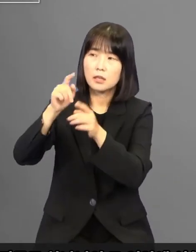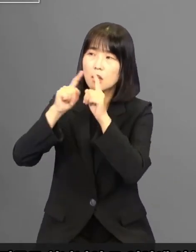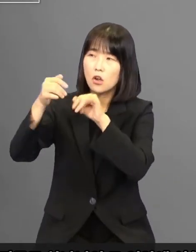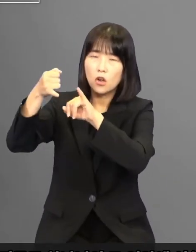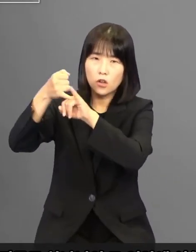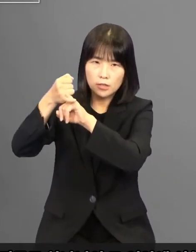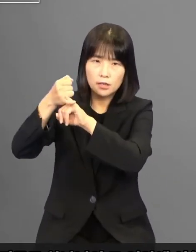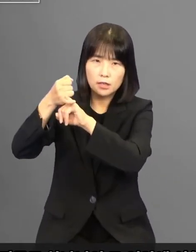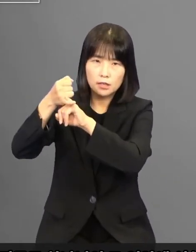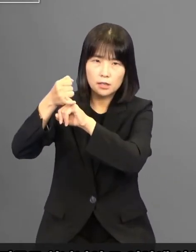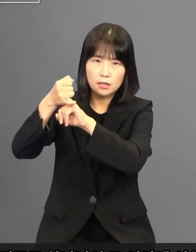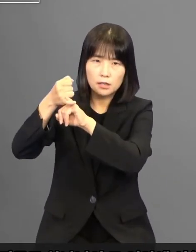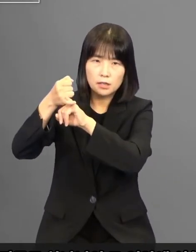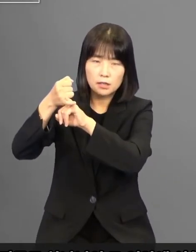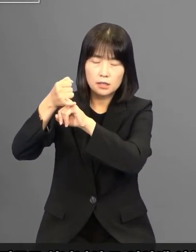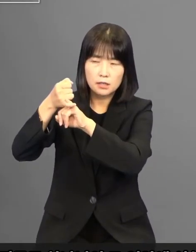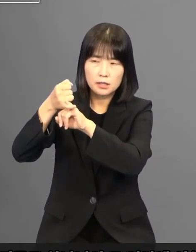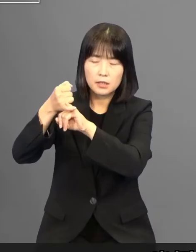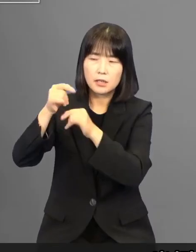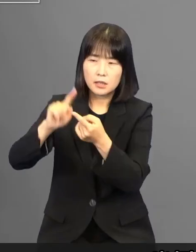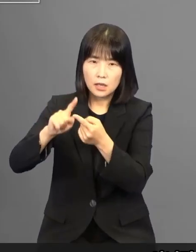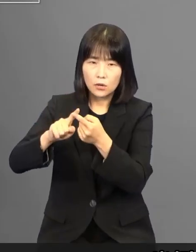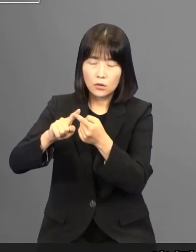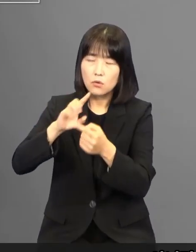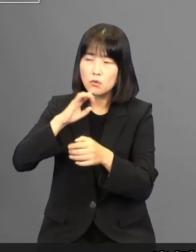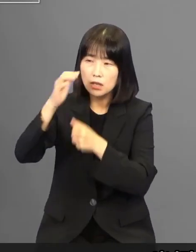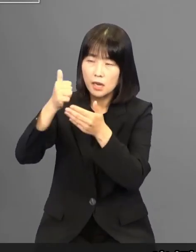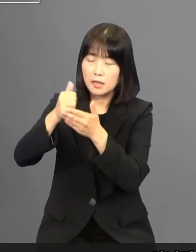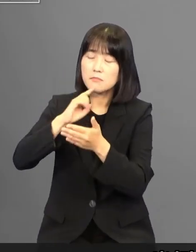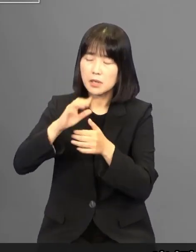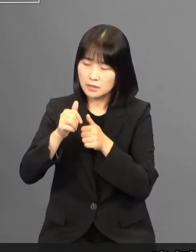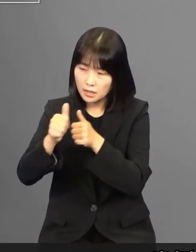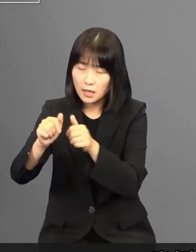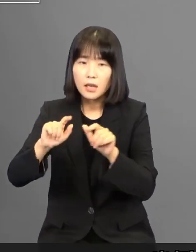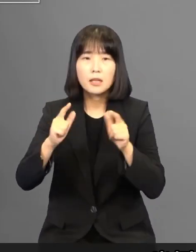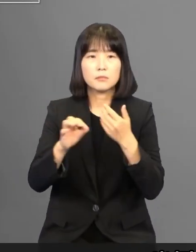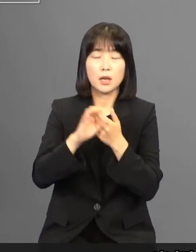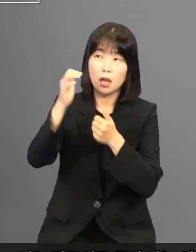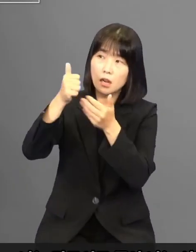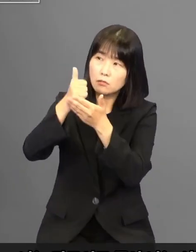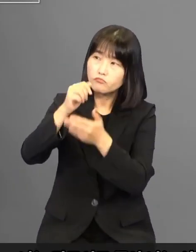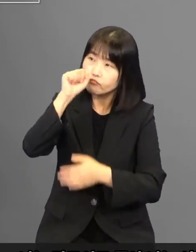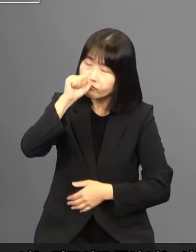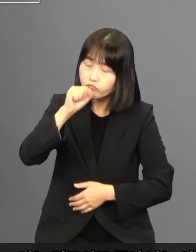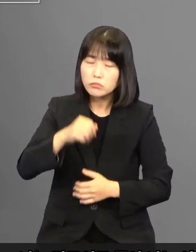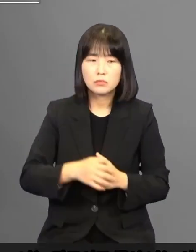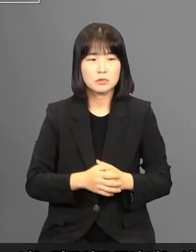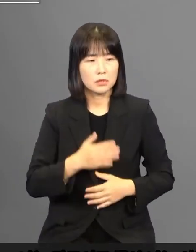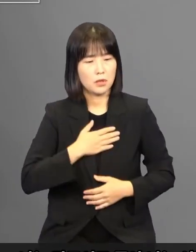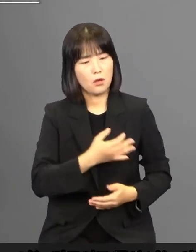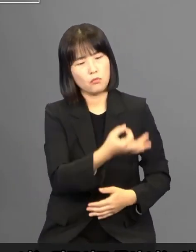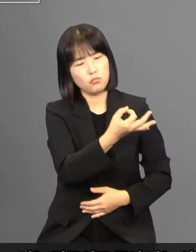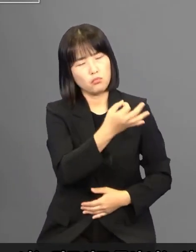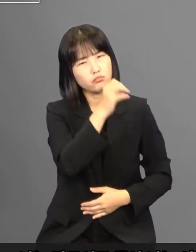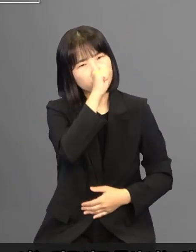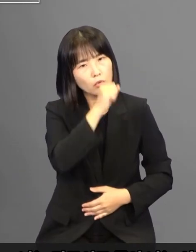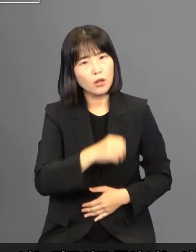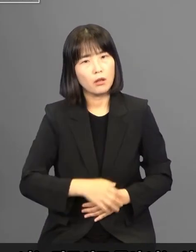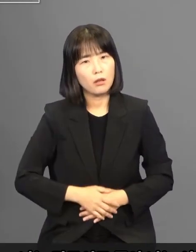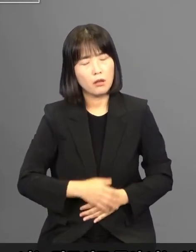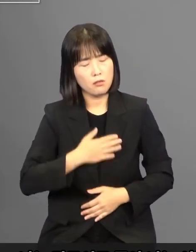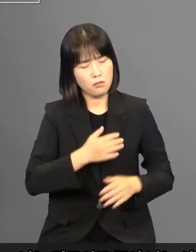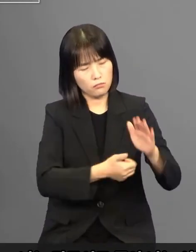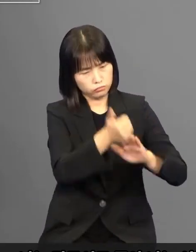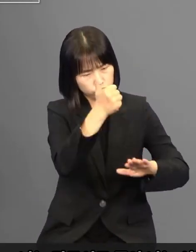신실하여서 오직 하나님만을 따라가십니까? 아니면 하나님도 좋지만 나는 만몬 신도 좋아, 나는